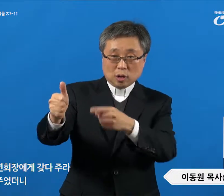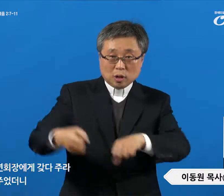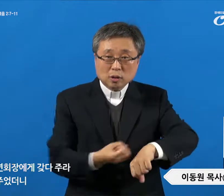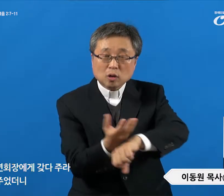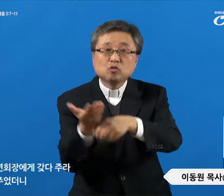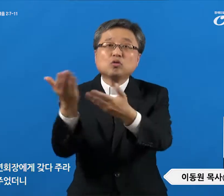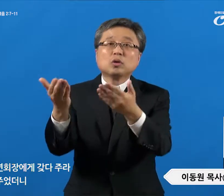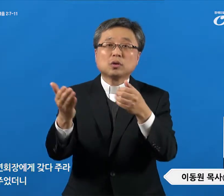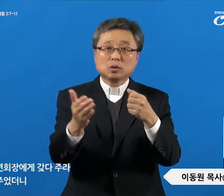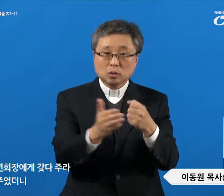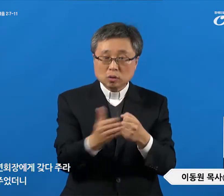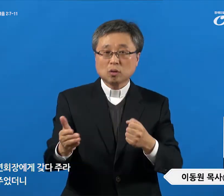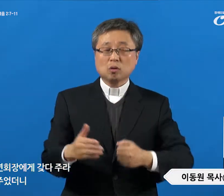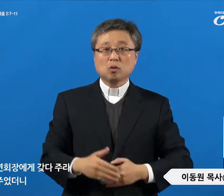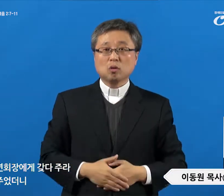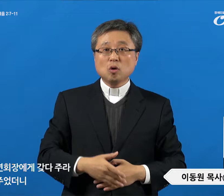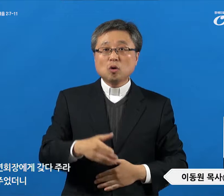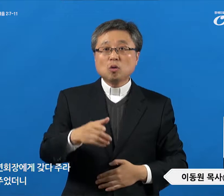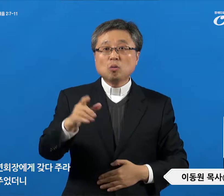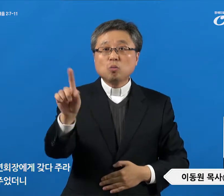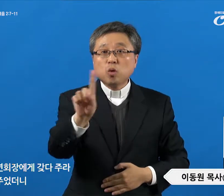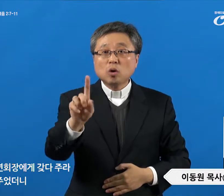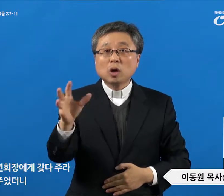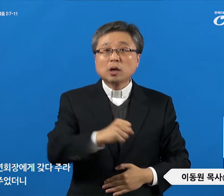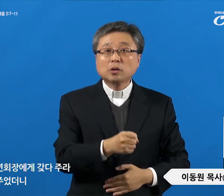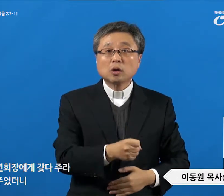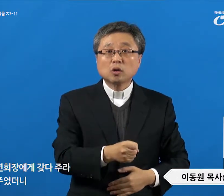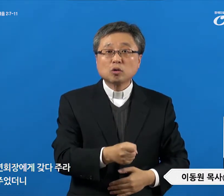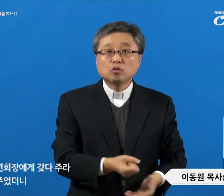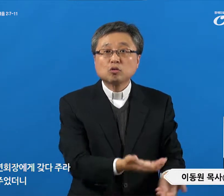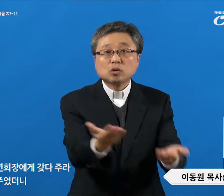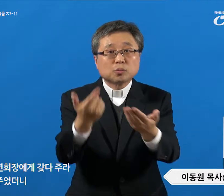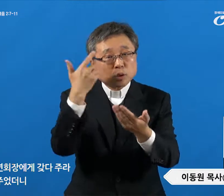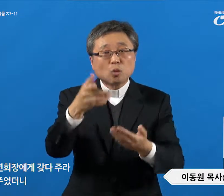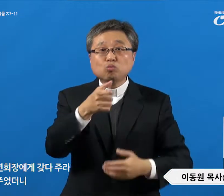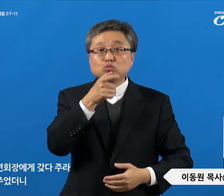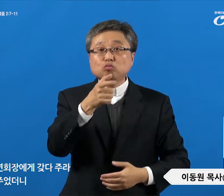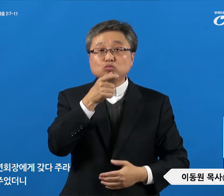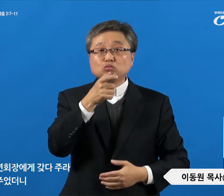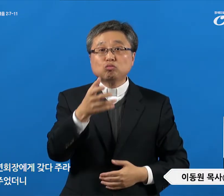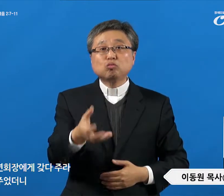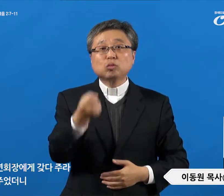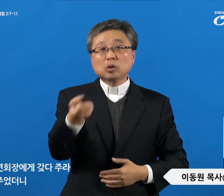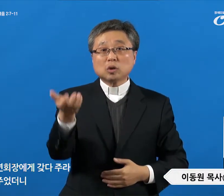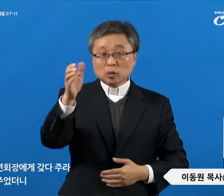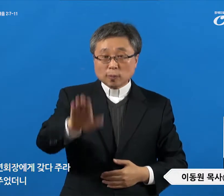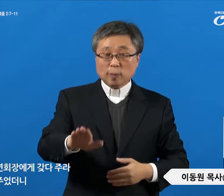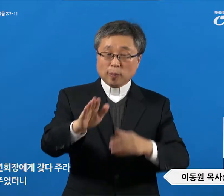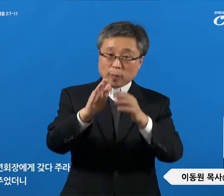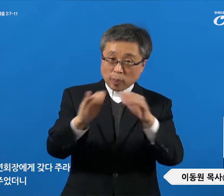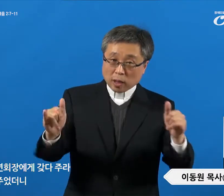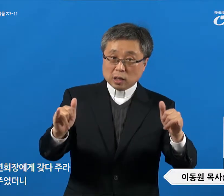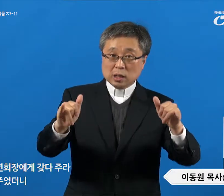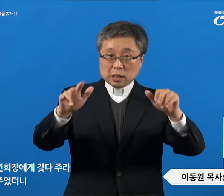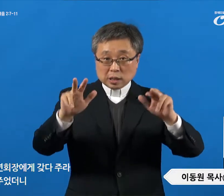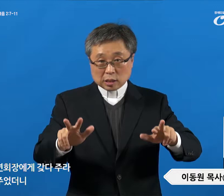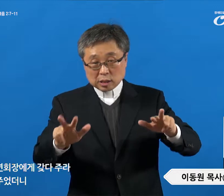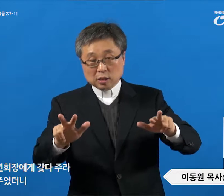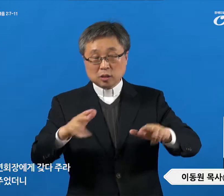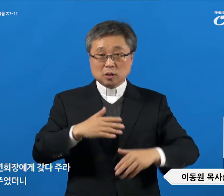주었더니. 뭘 갖다 주었다는 거예요? 물을. 네. 근데 사람들은 자, 그래서 연회장이 그것을